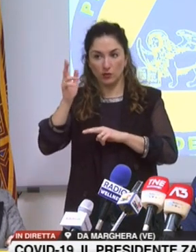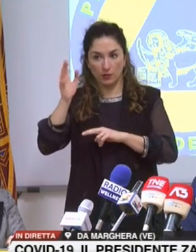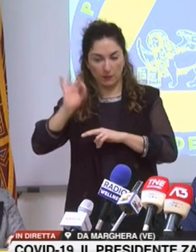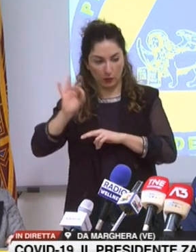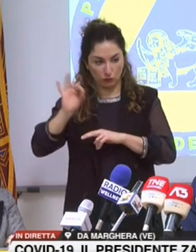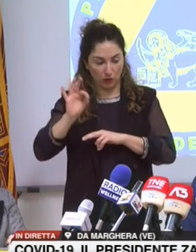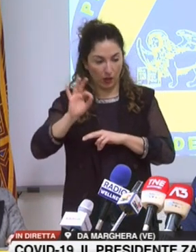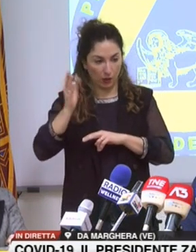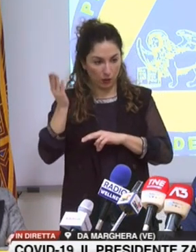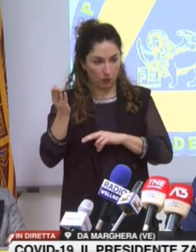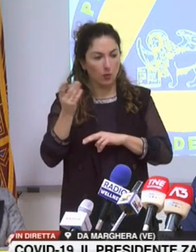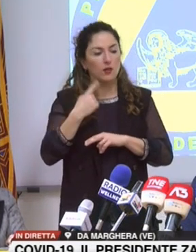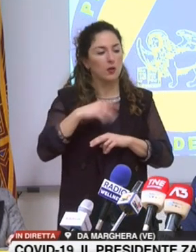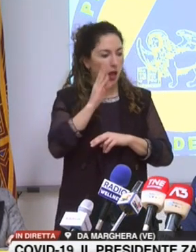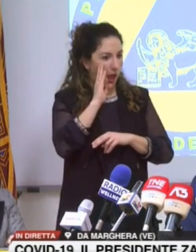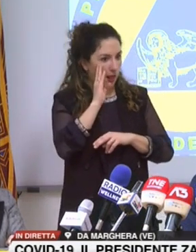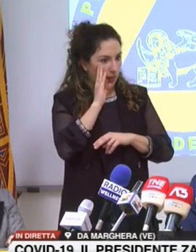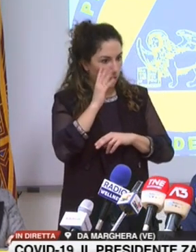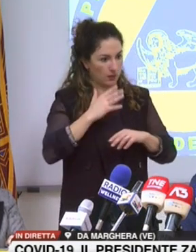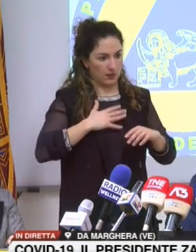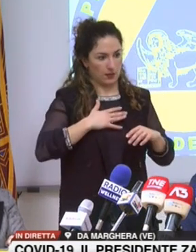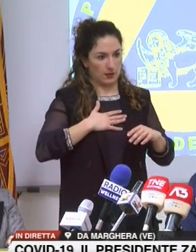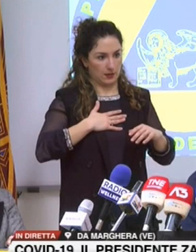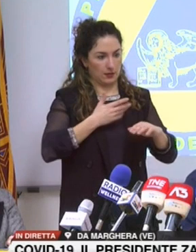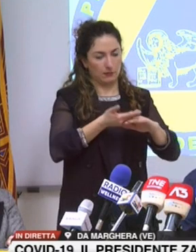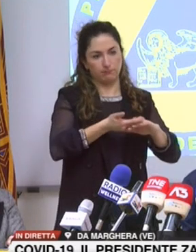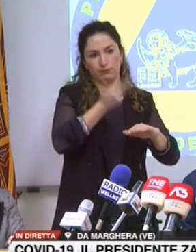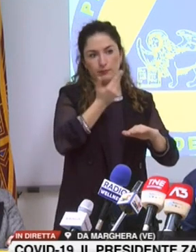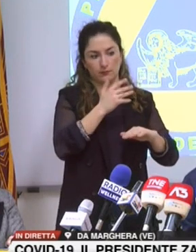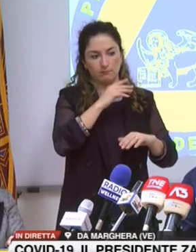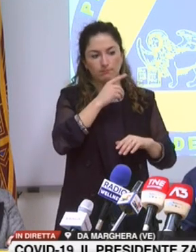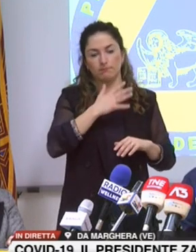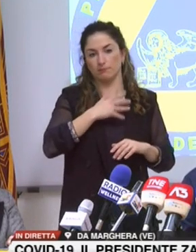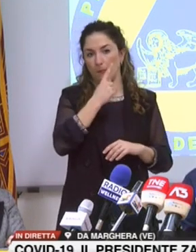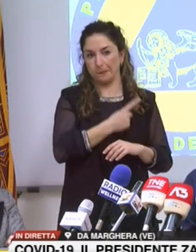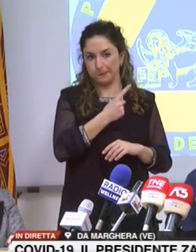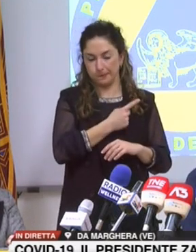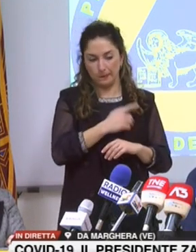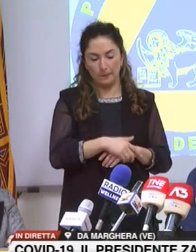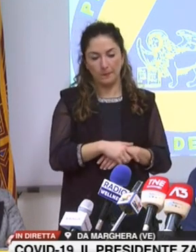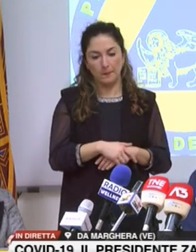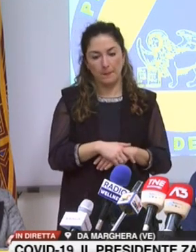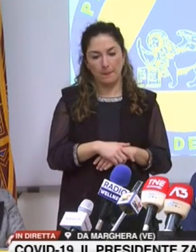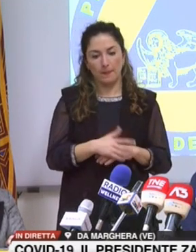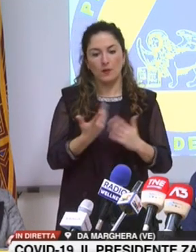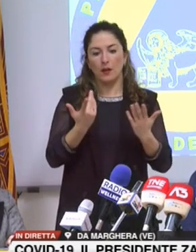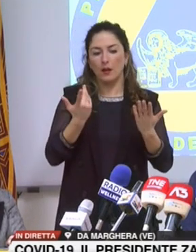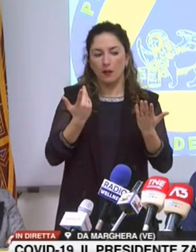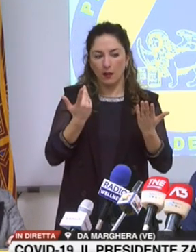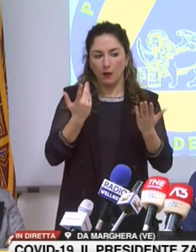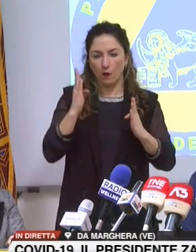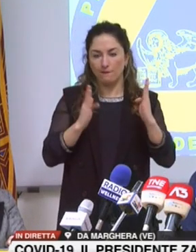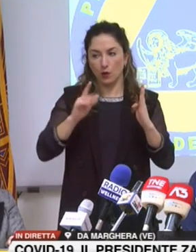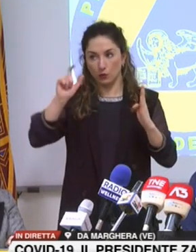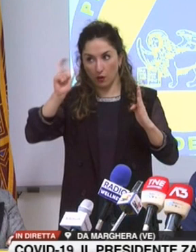questo dimostra forse un'attenzione a quelle che sono le età più estreme, che si traduce anche in una attenzione rispetto al dato nazionale